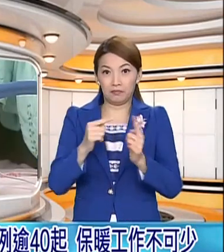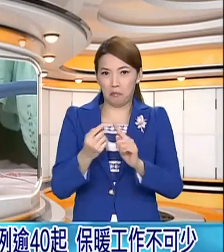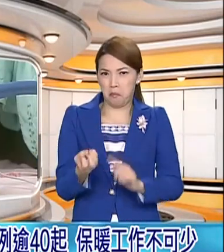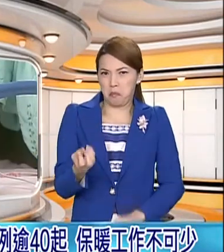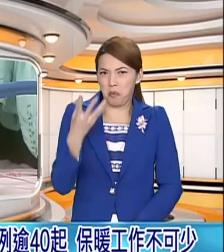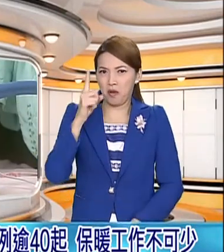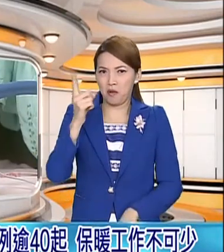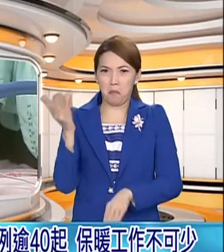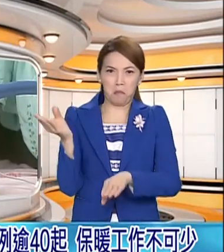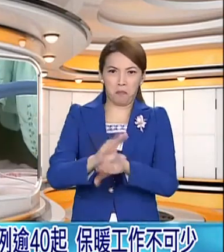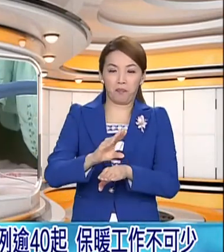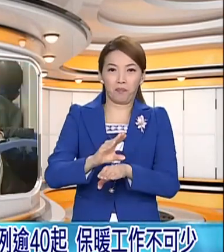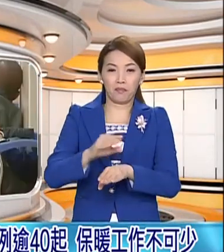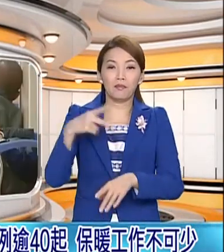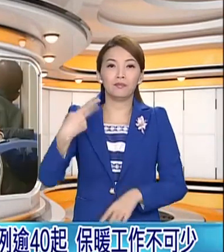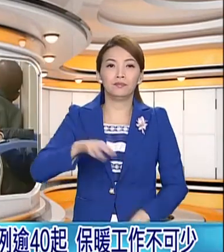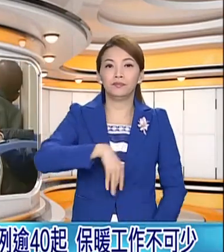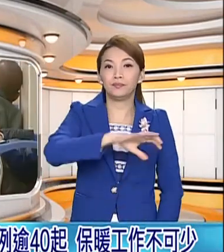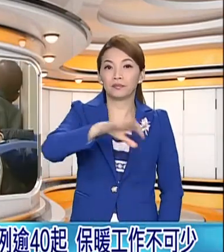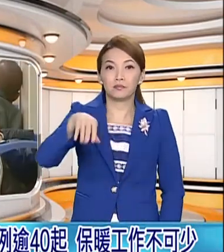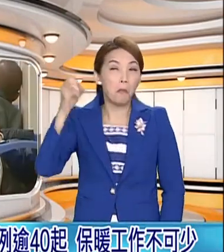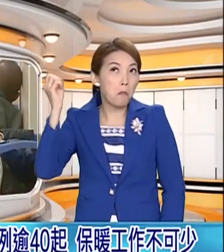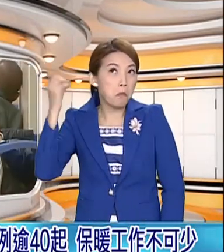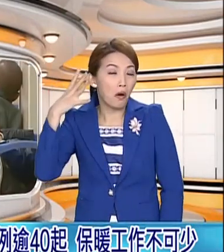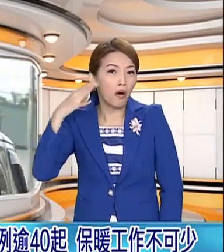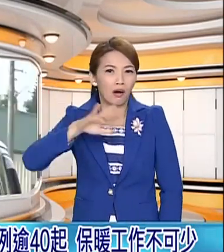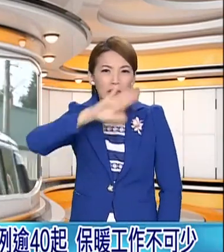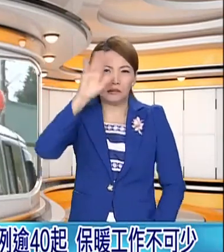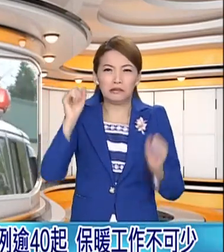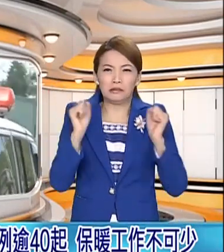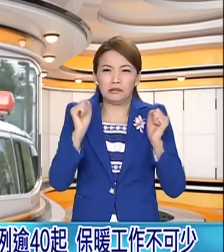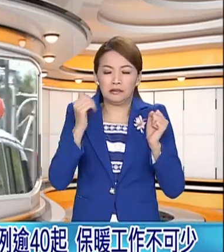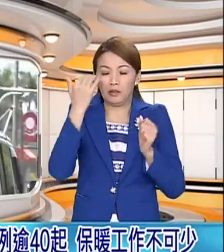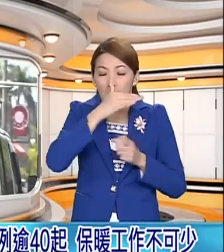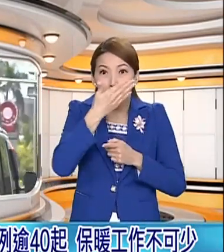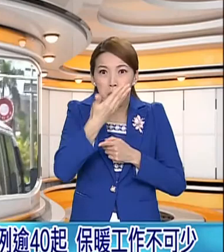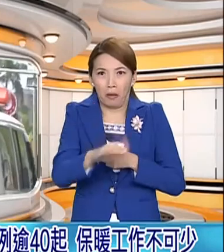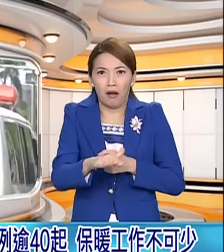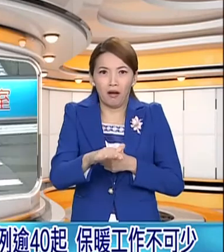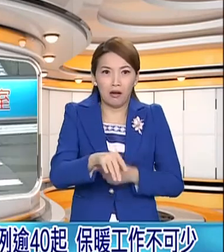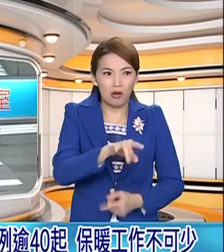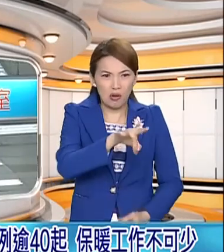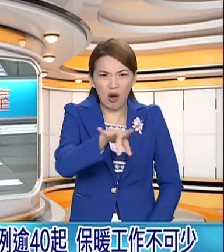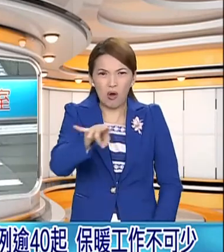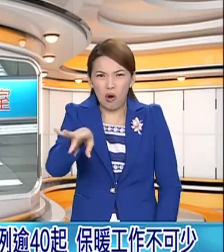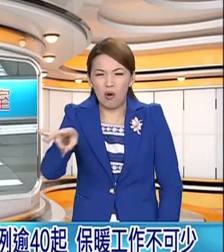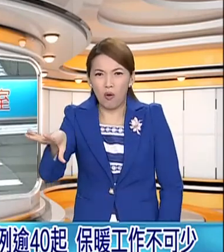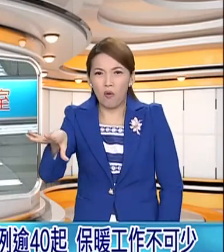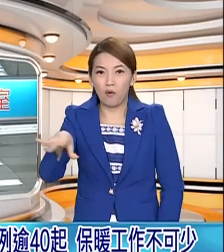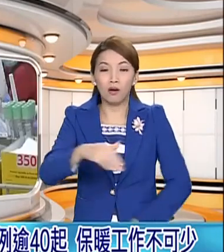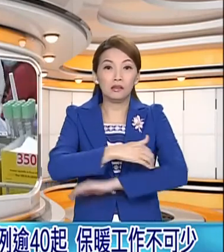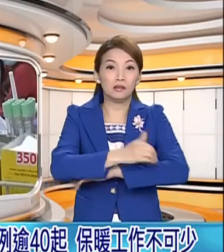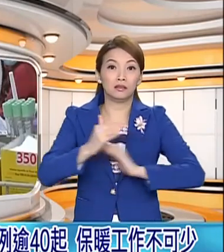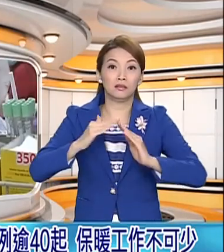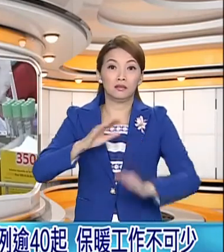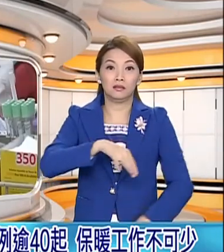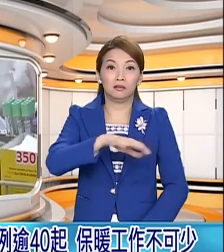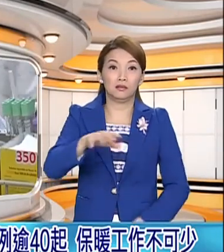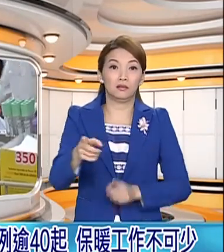患。比寒流前增加了1倍，各地都传出因为天气太冷猝死的案例。根据各县市消